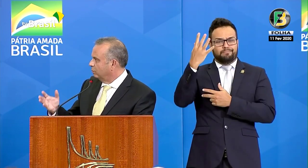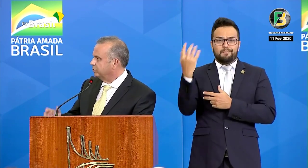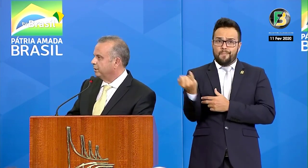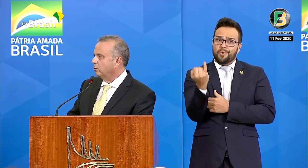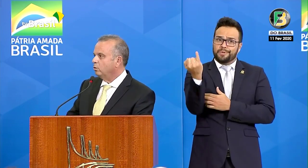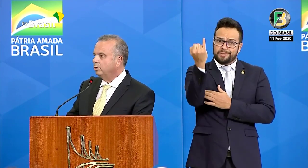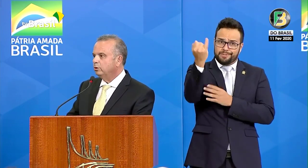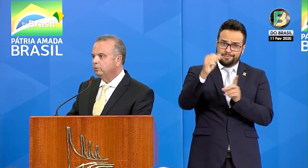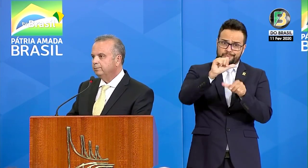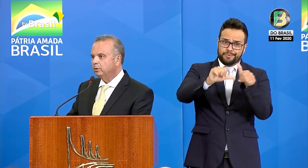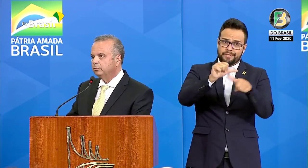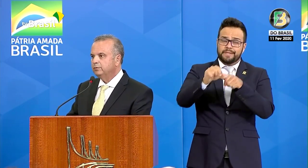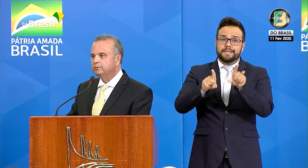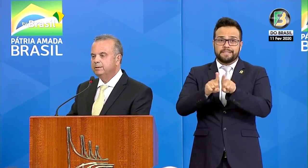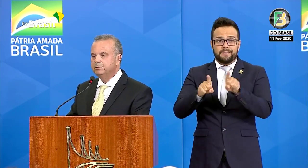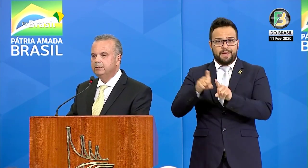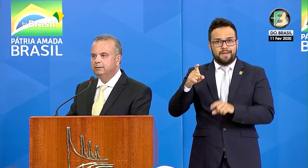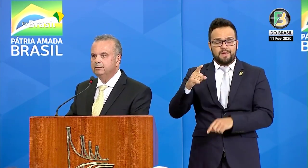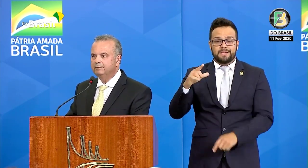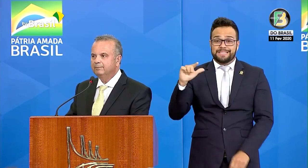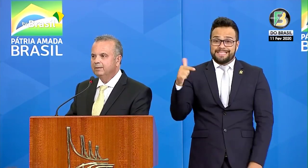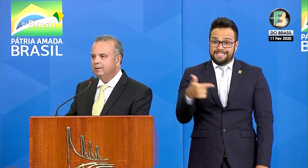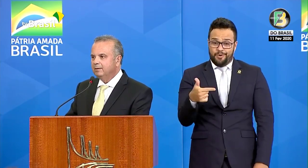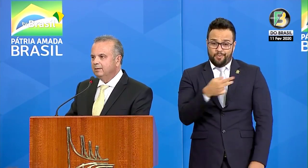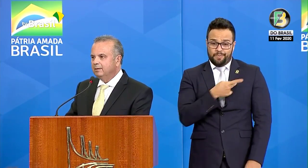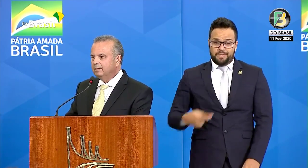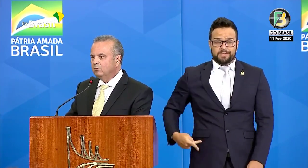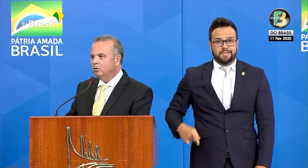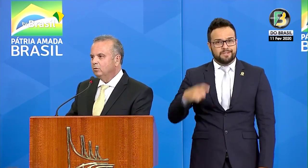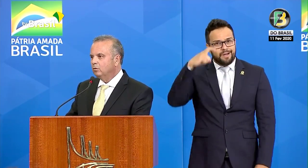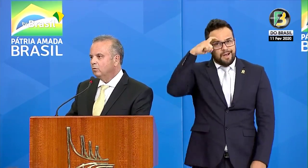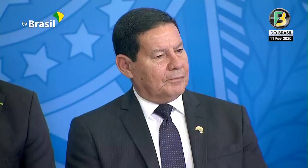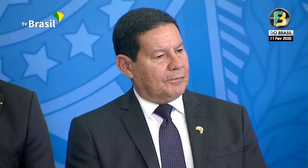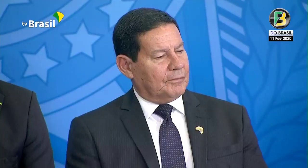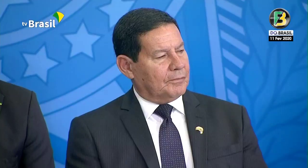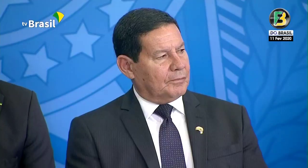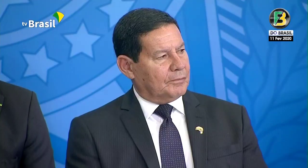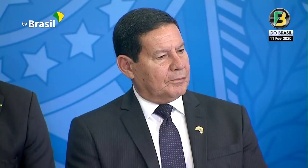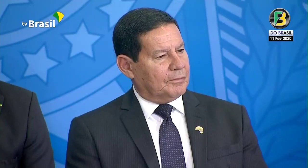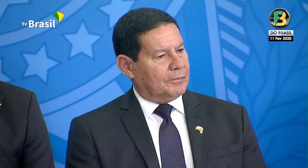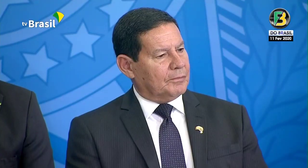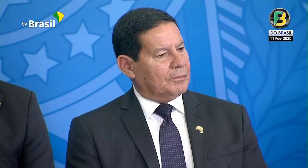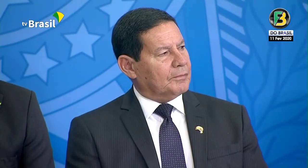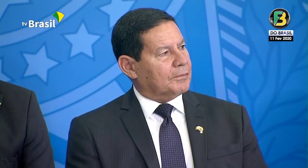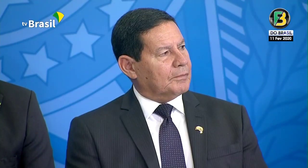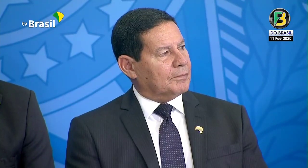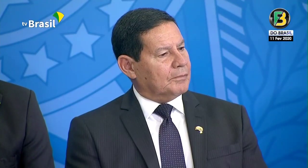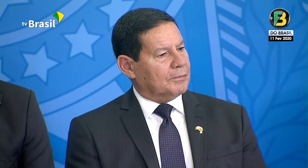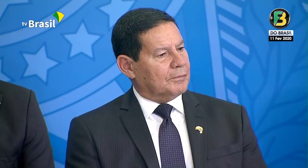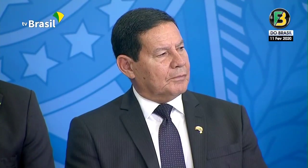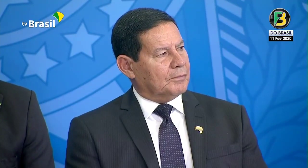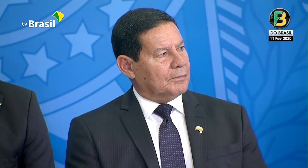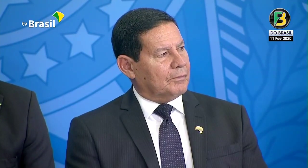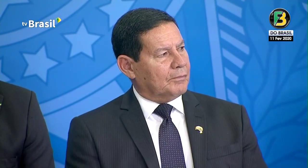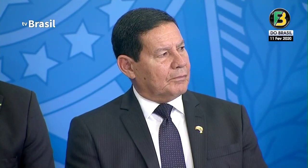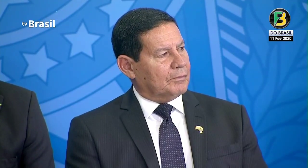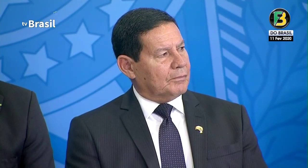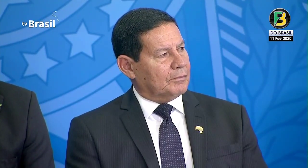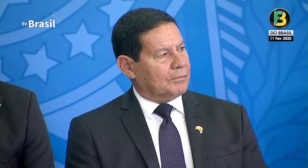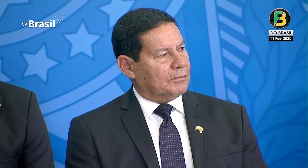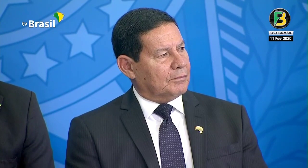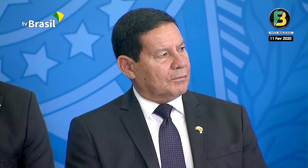Quero saudar o general Mourão, nosso vice-presidente, que, como conversava aqui com o nosso presidente Rodrigo Maia, nos